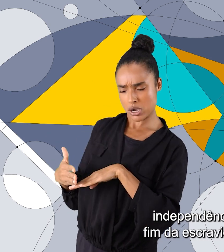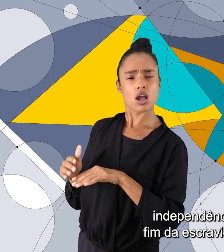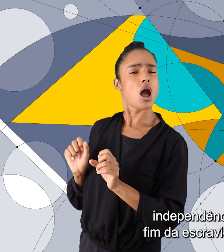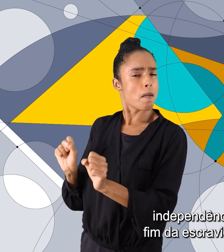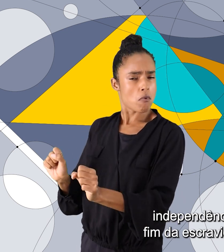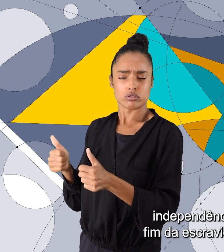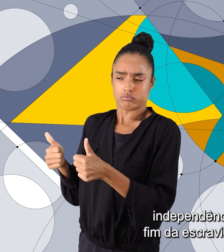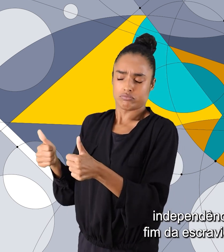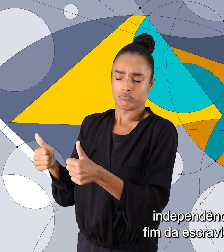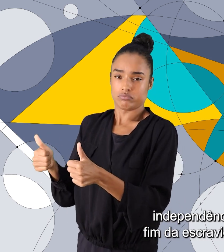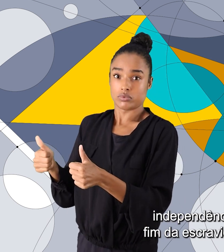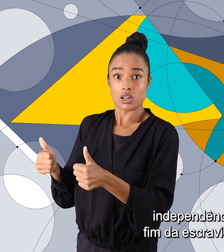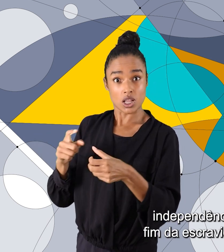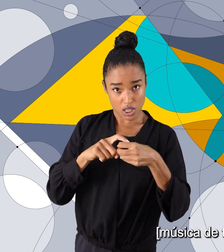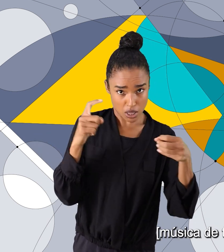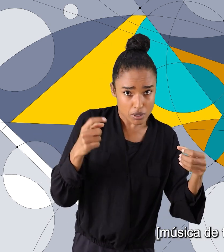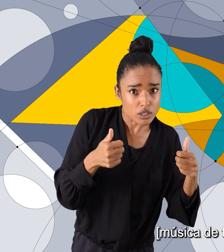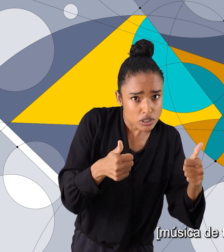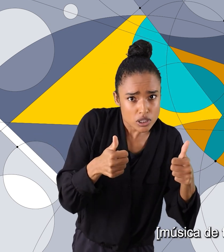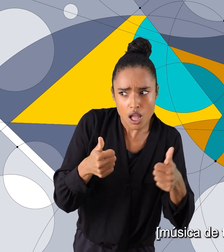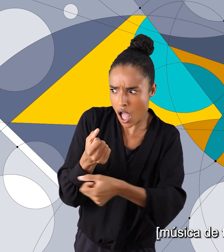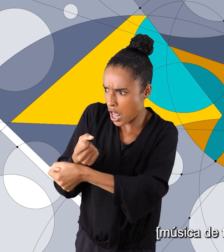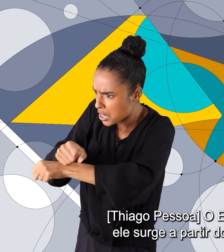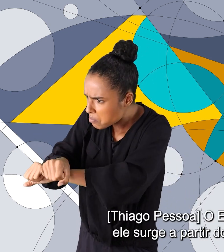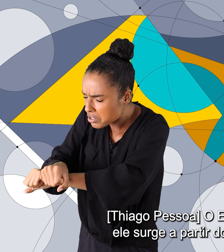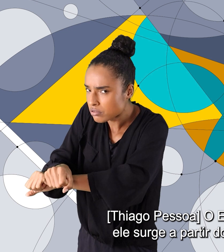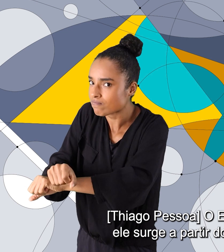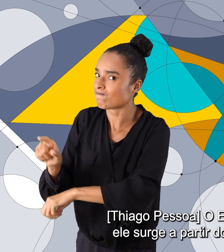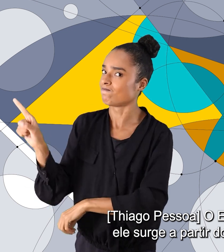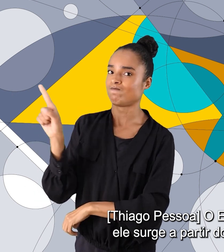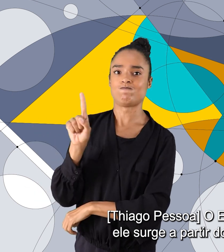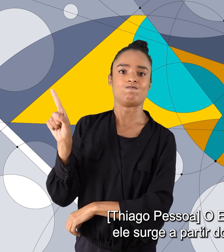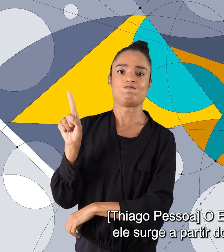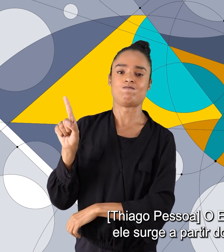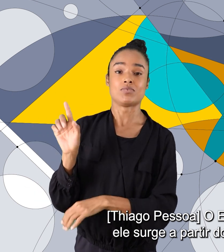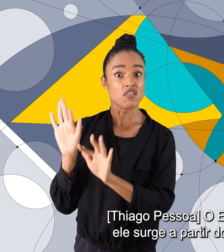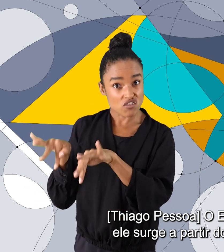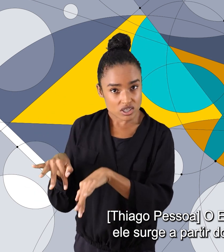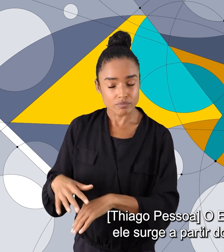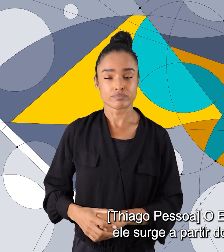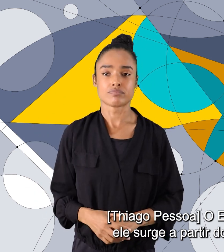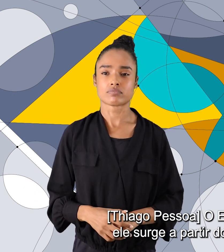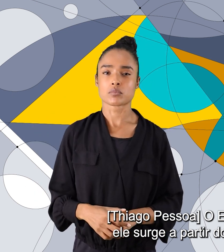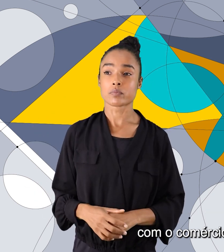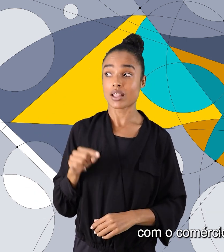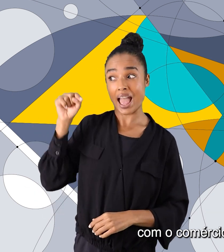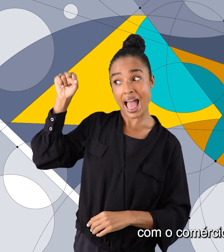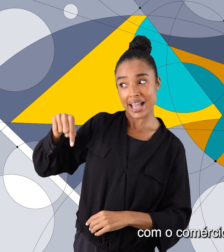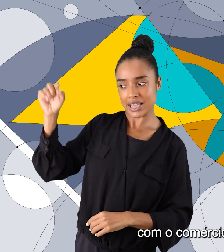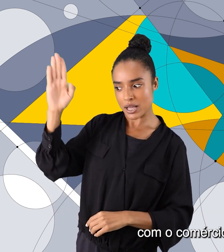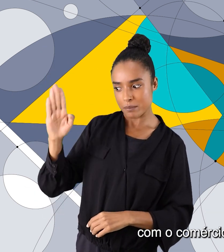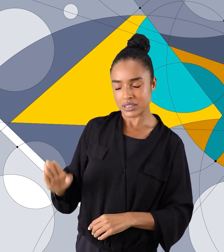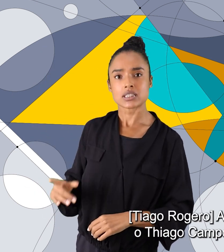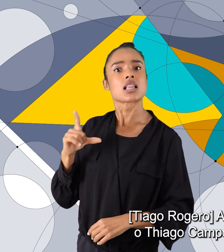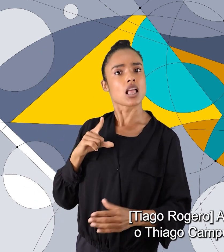sim. Fim da escravidão? Não. O Estado brasileiro ele surge a partir do compromisso com o